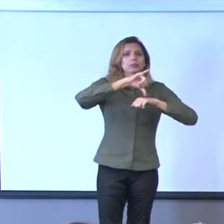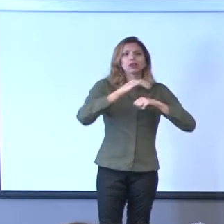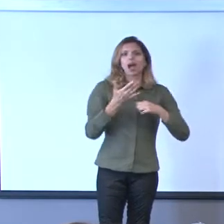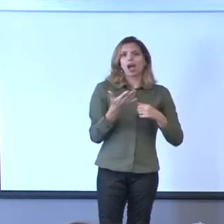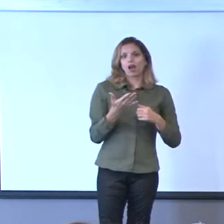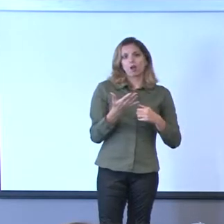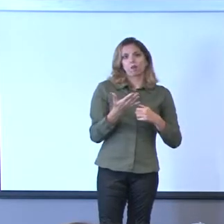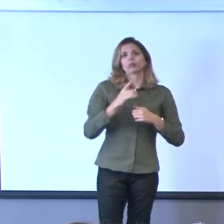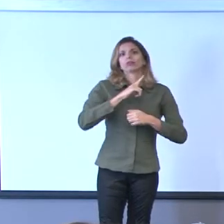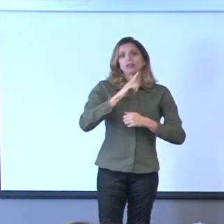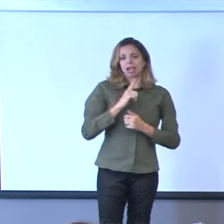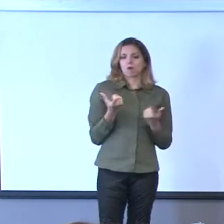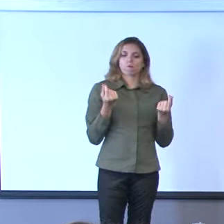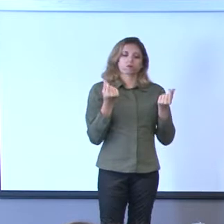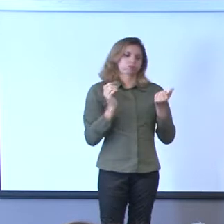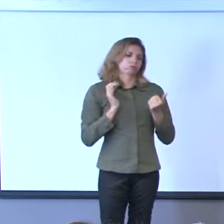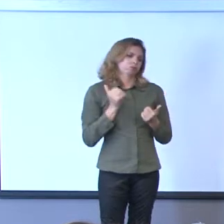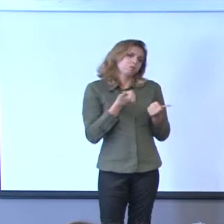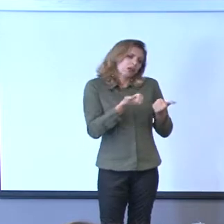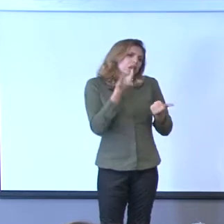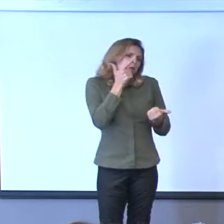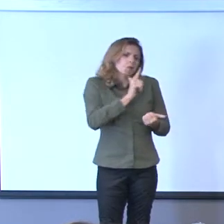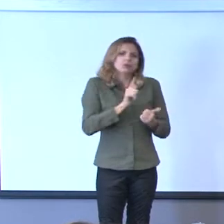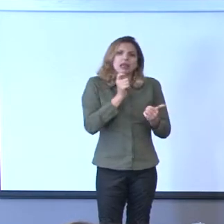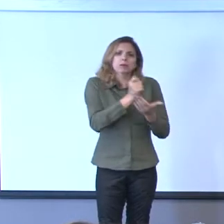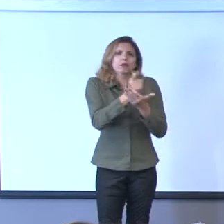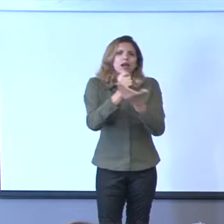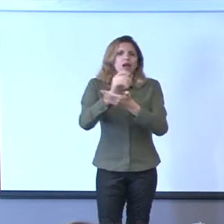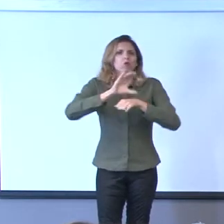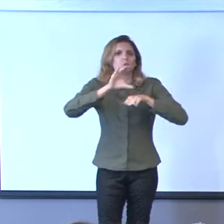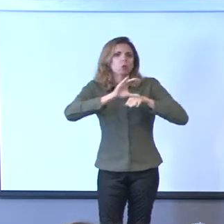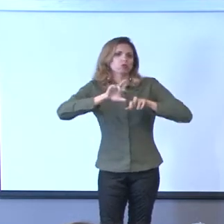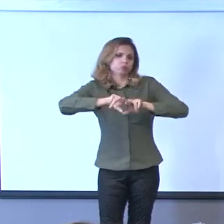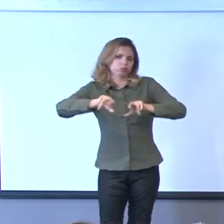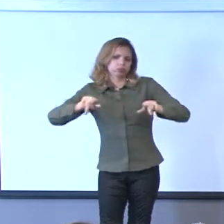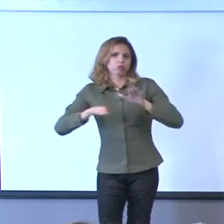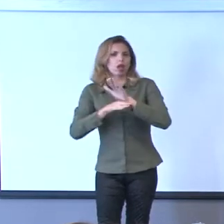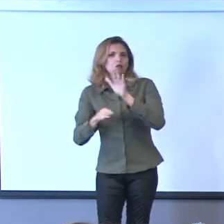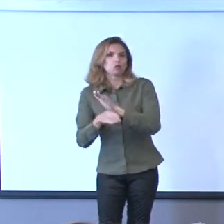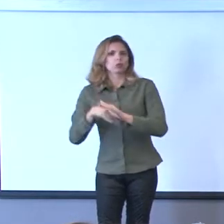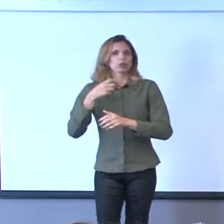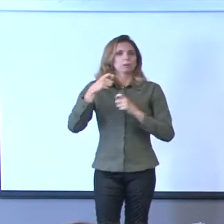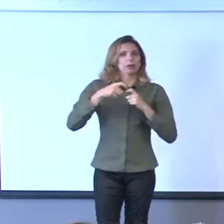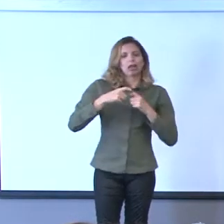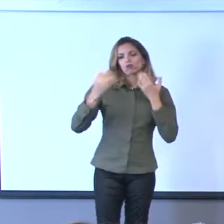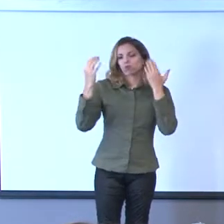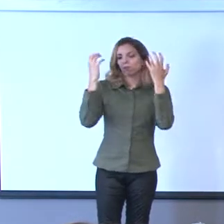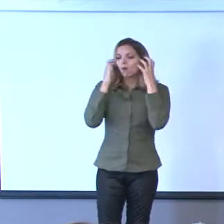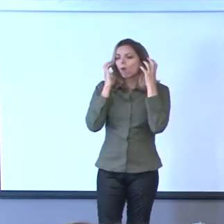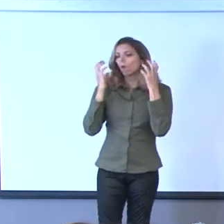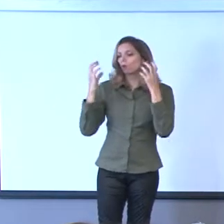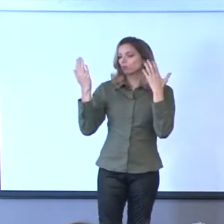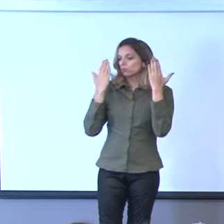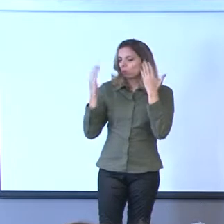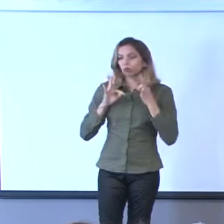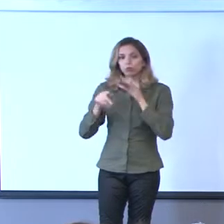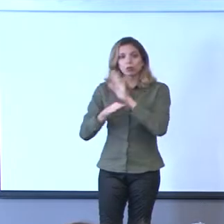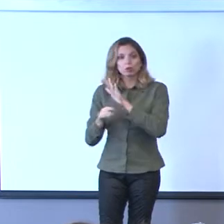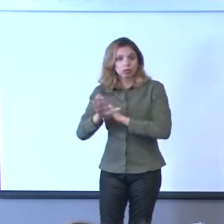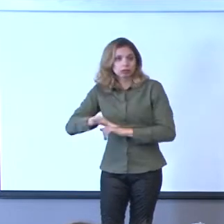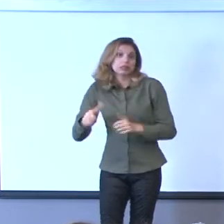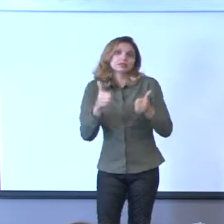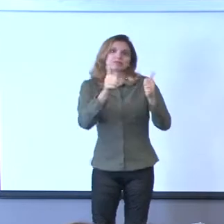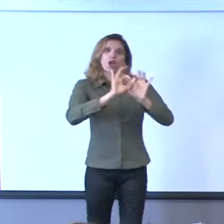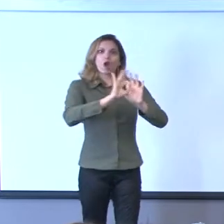tem condições financeiras para procurar ajuda médica, psicológica, etc.,